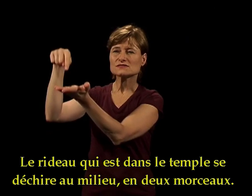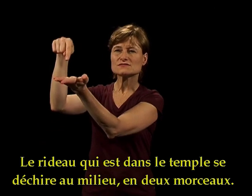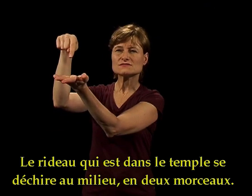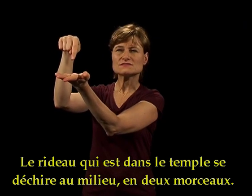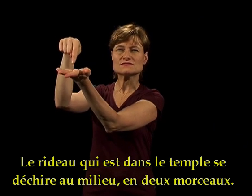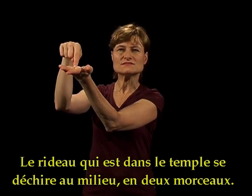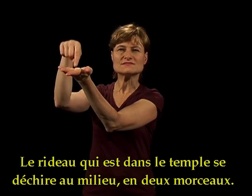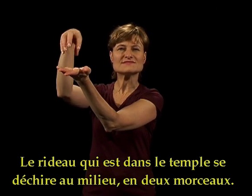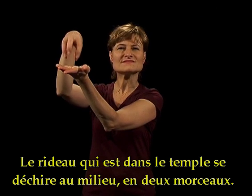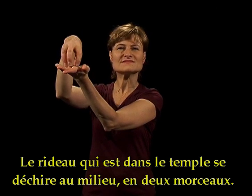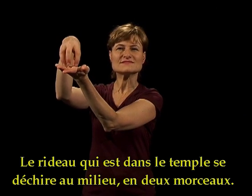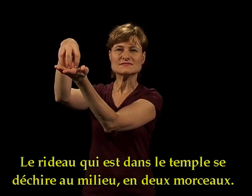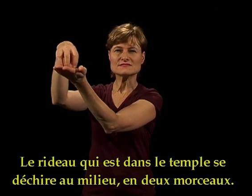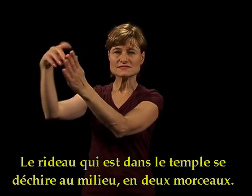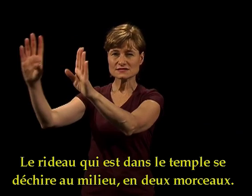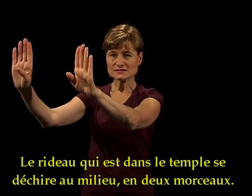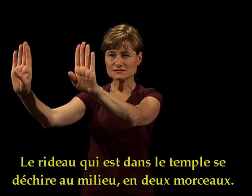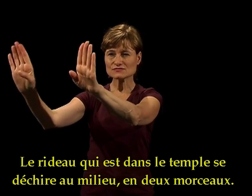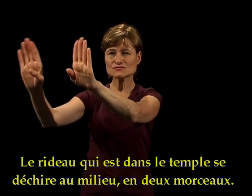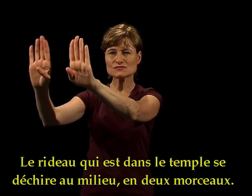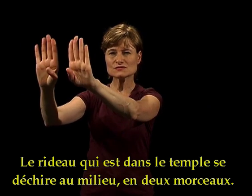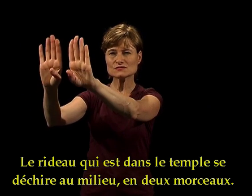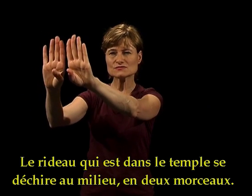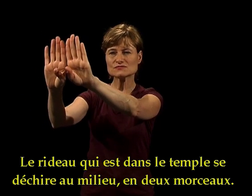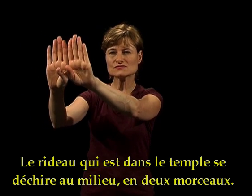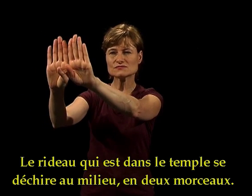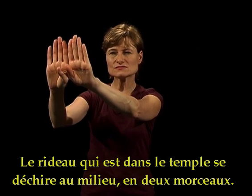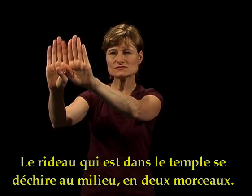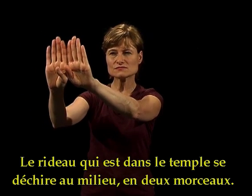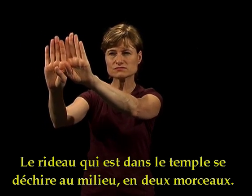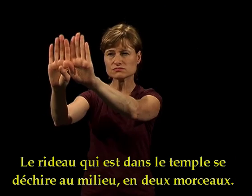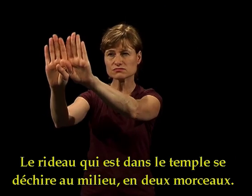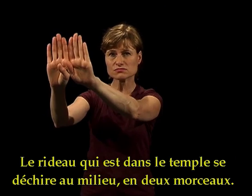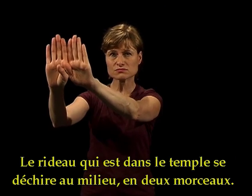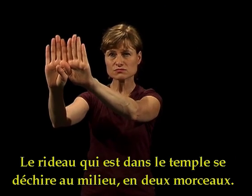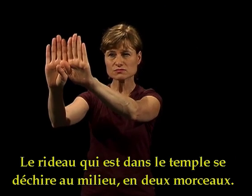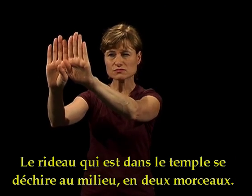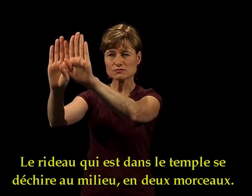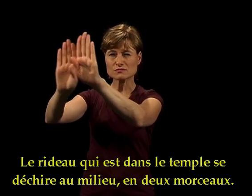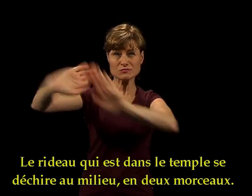Le rideau qui est dans le temple se déchire au milieu en 2 morceaux.